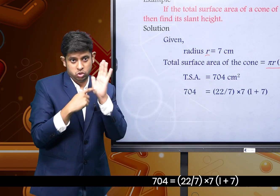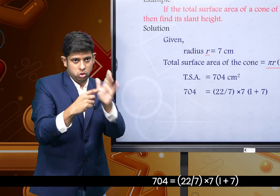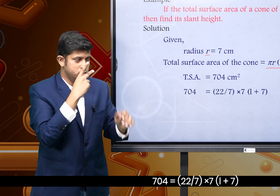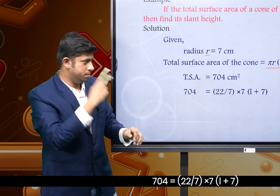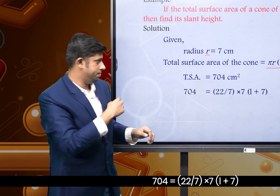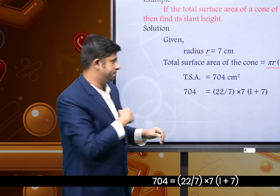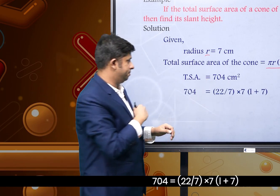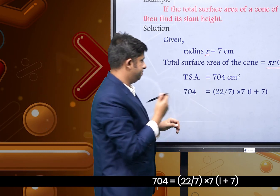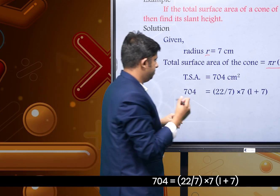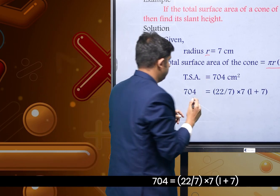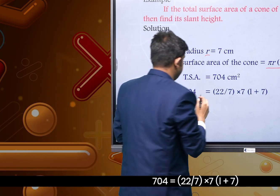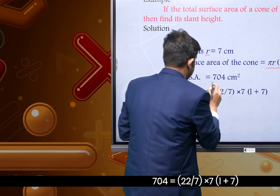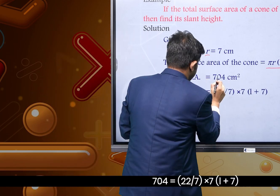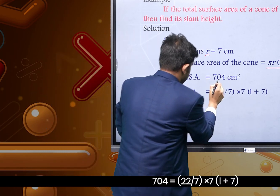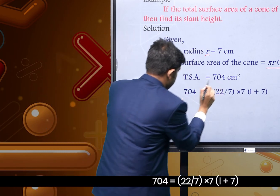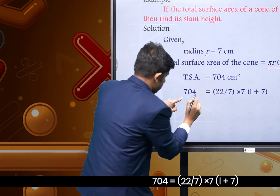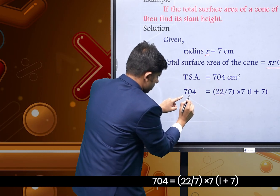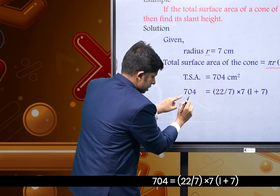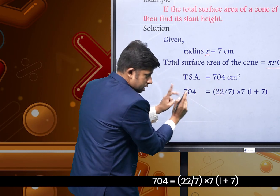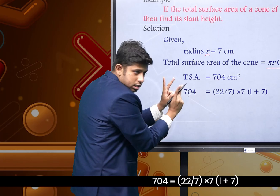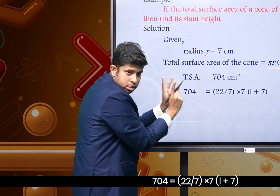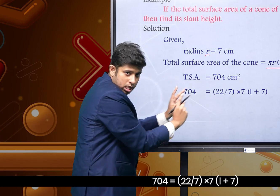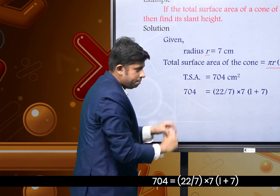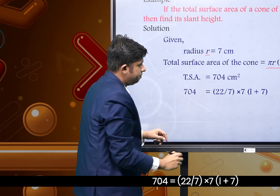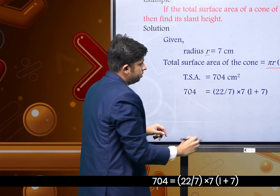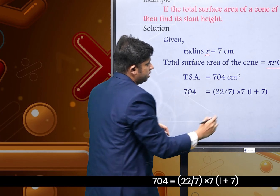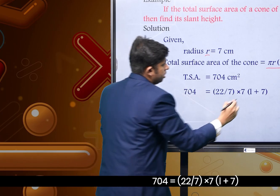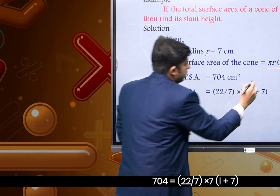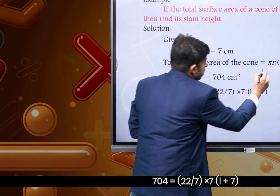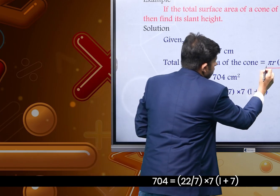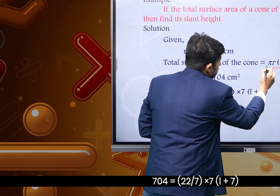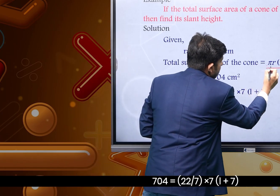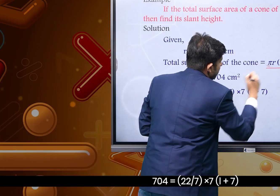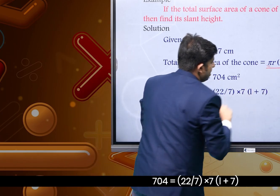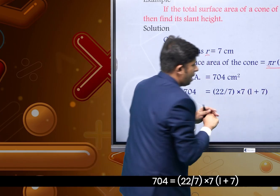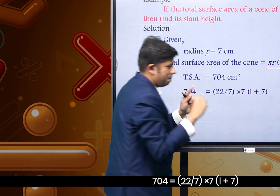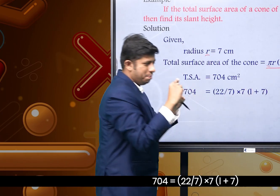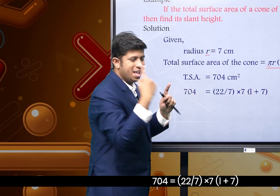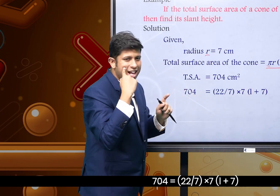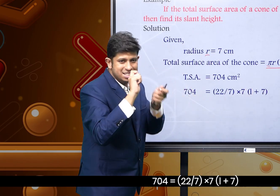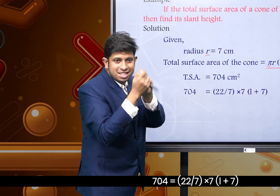सातशे 4 बरोबर 22/7 गुणिले 7 कंसामध्ये L गुणिले 7.